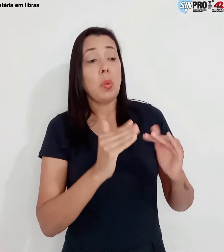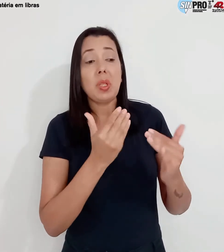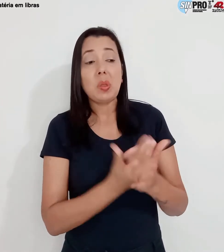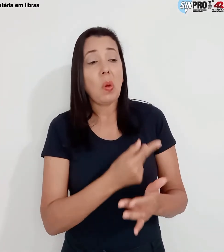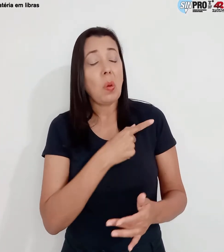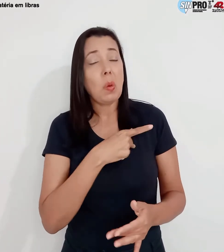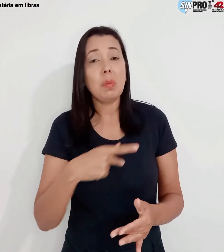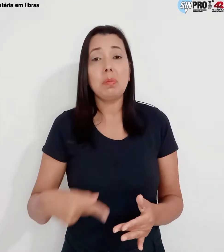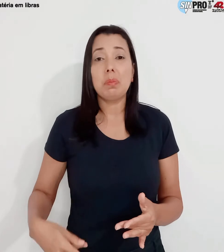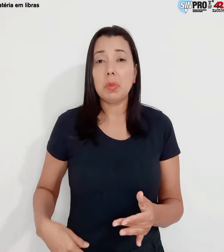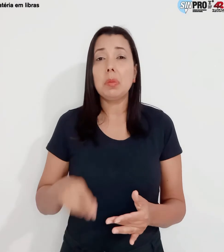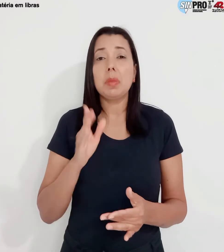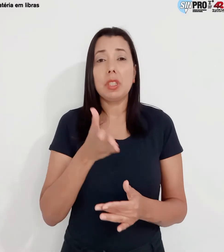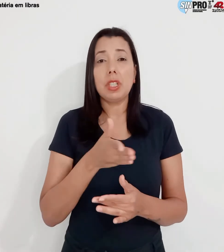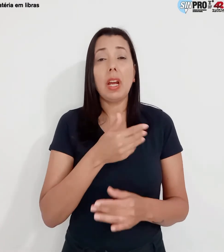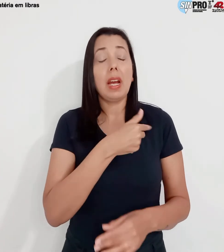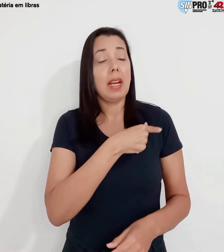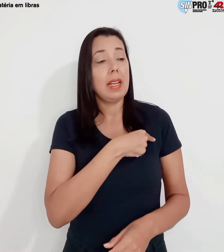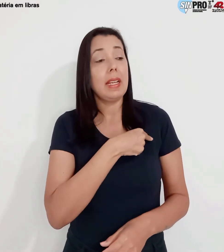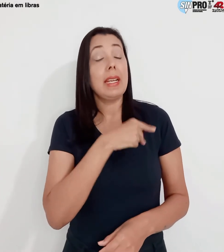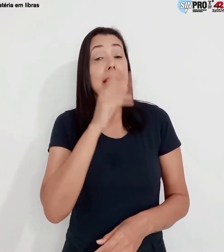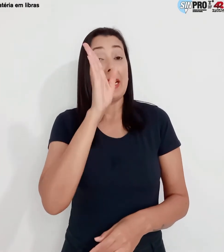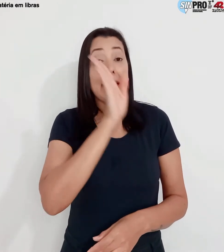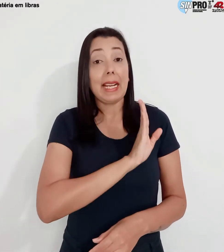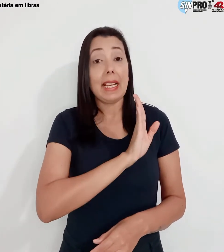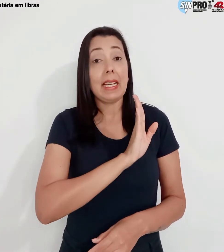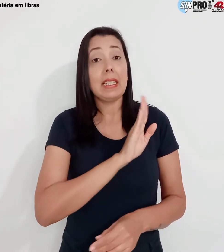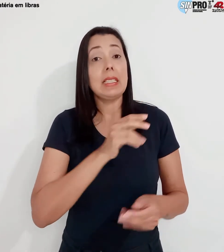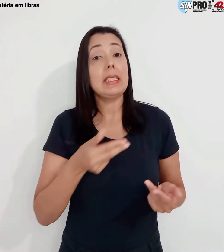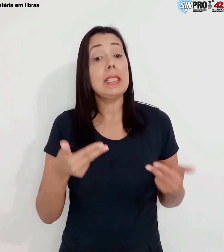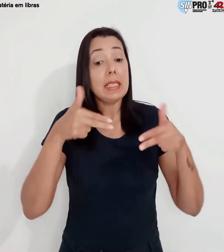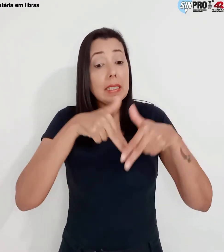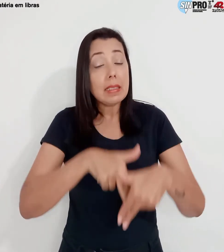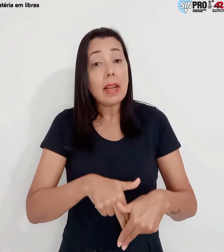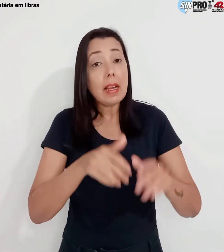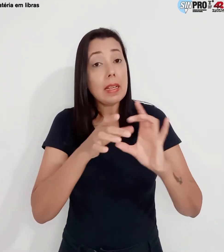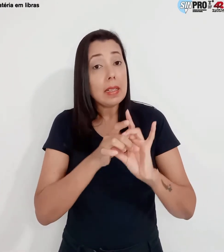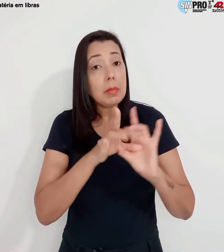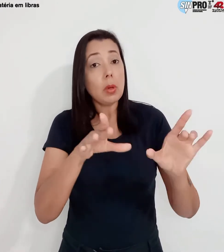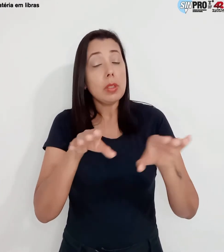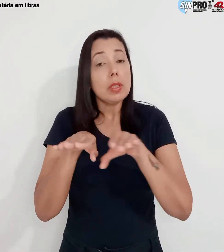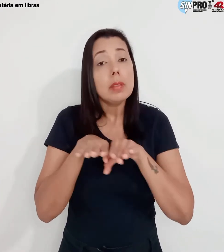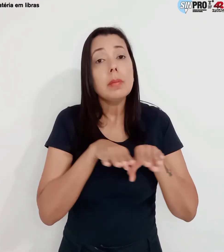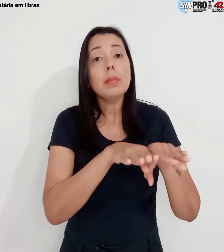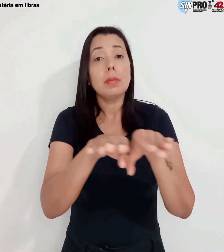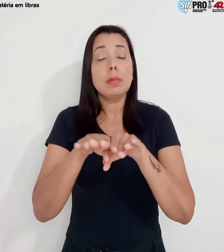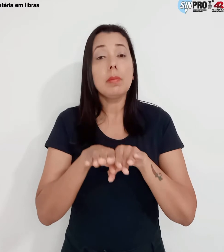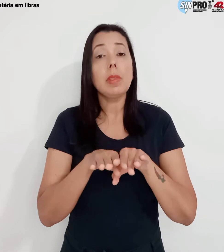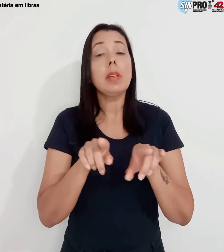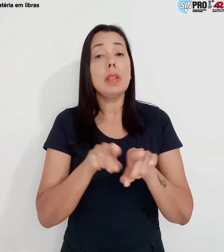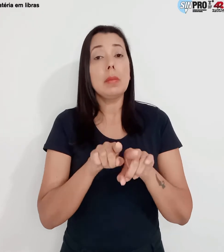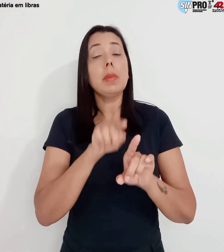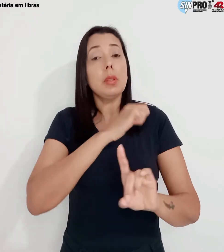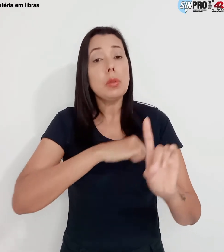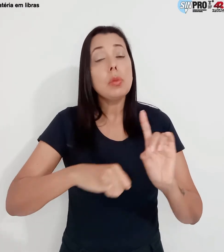escola pública, gratuita, laica, libertadora, democrática e